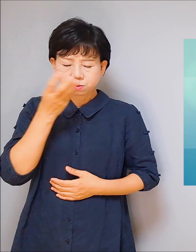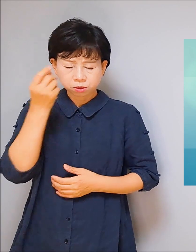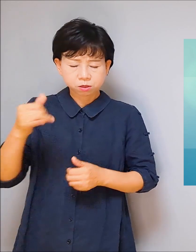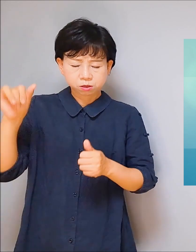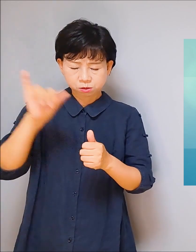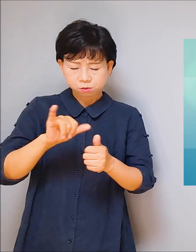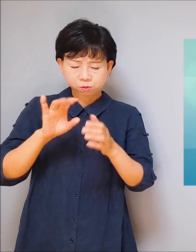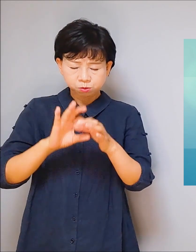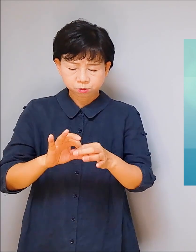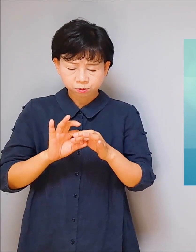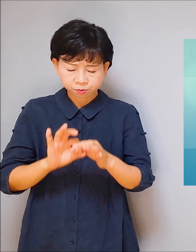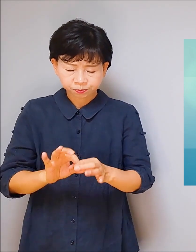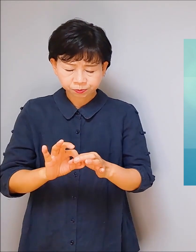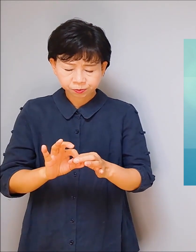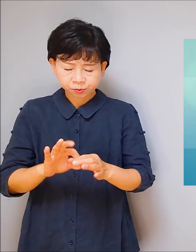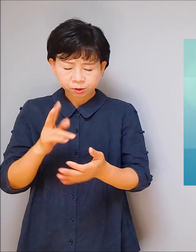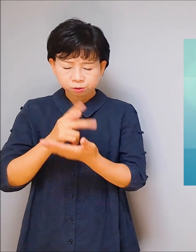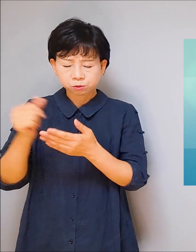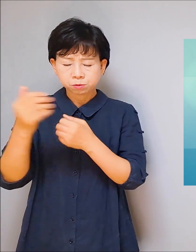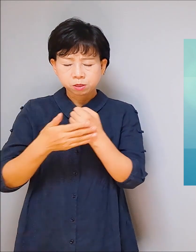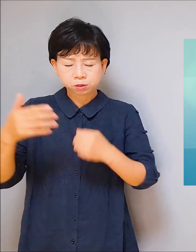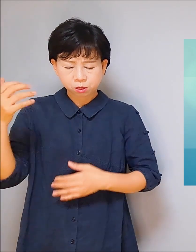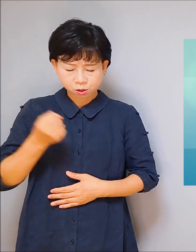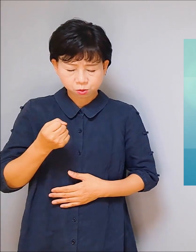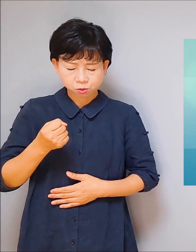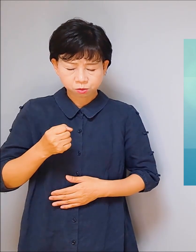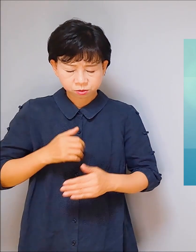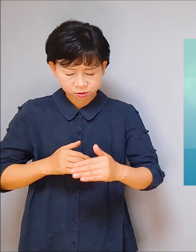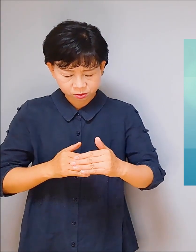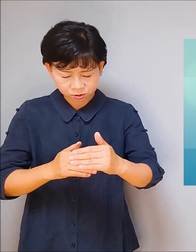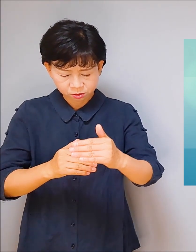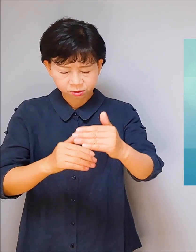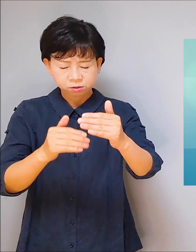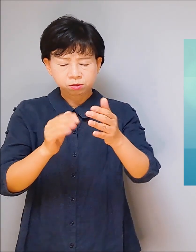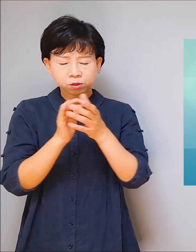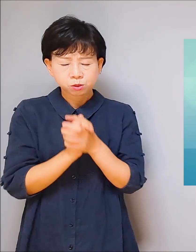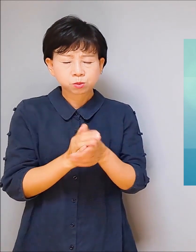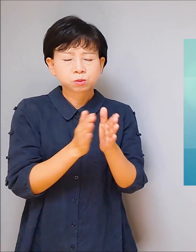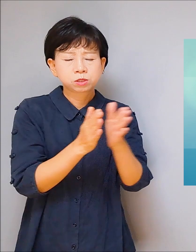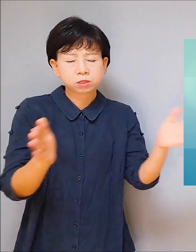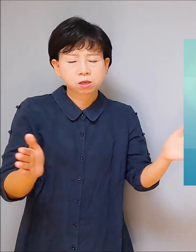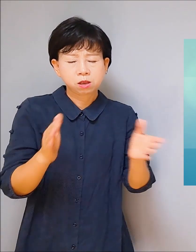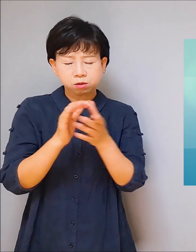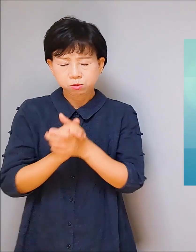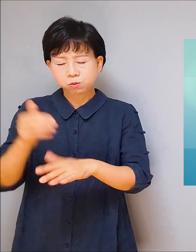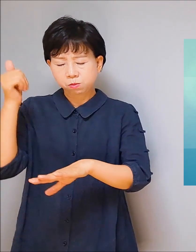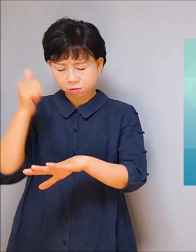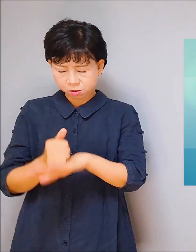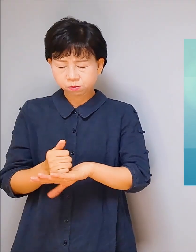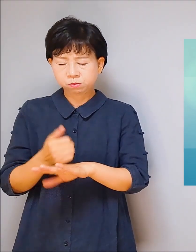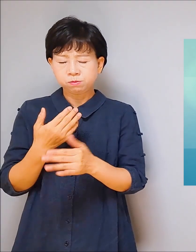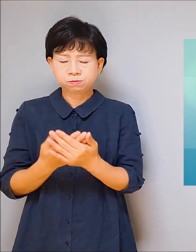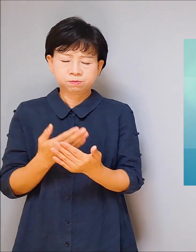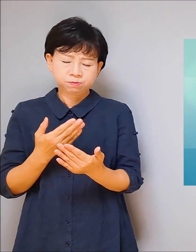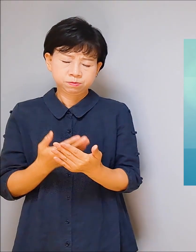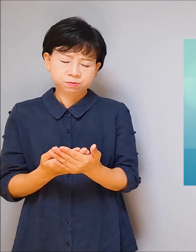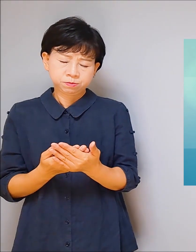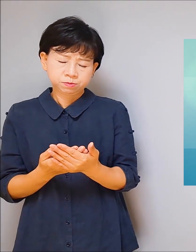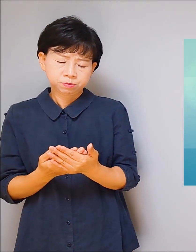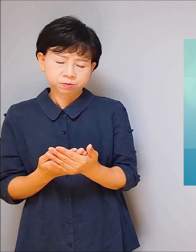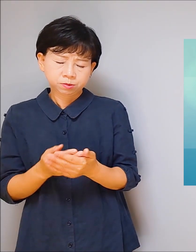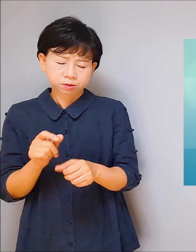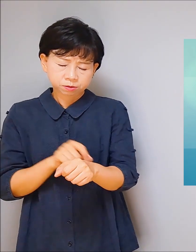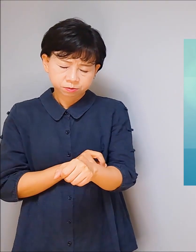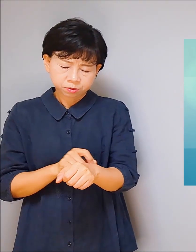부으심으로 주님의 은혜 가운데 모든 일정이 기도로 시작하여 기도로 마치게 하옵소서.